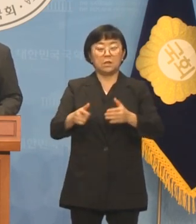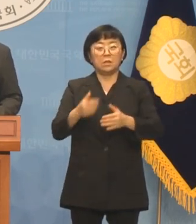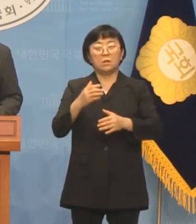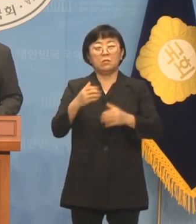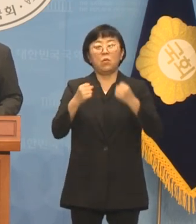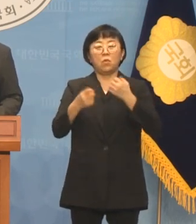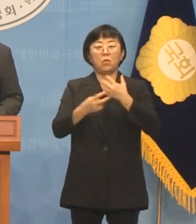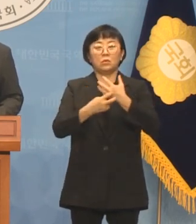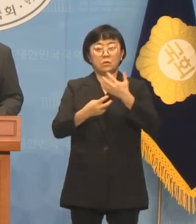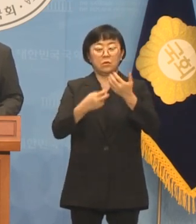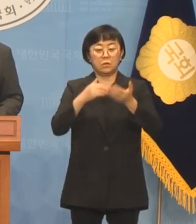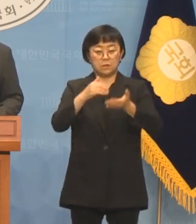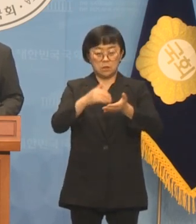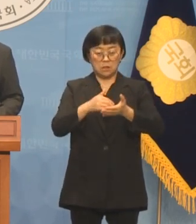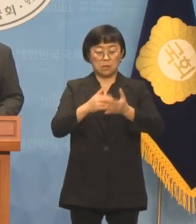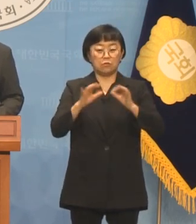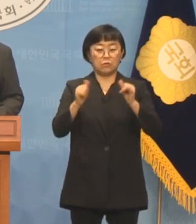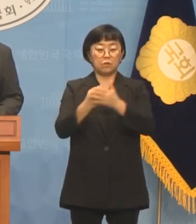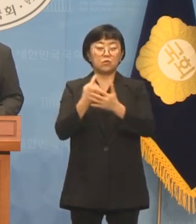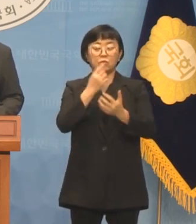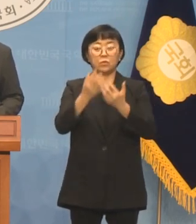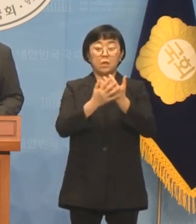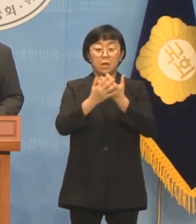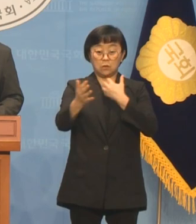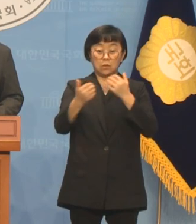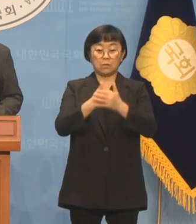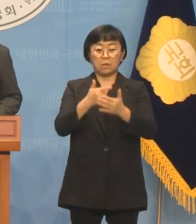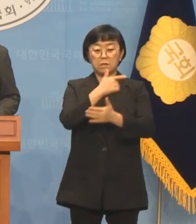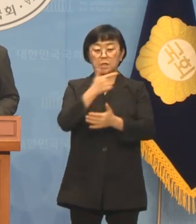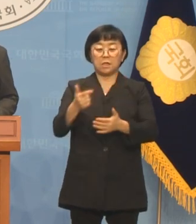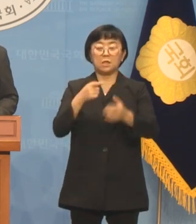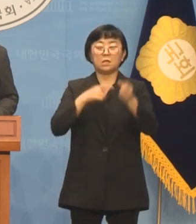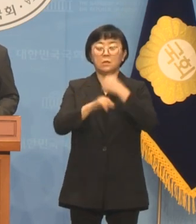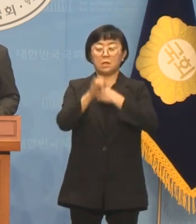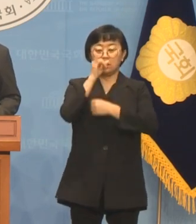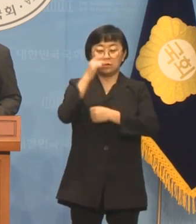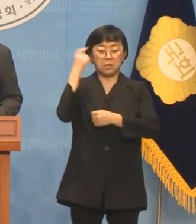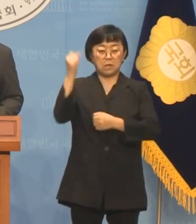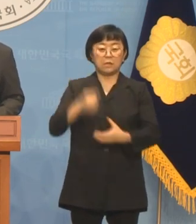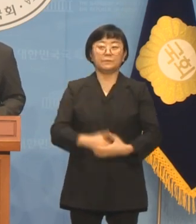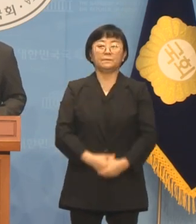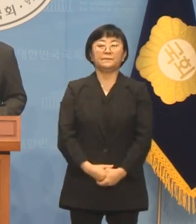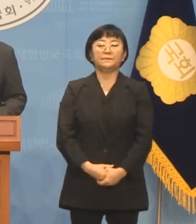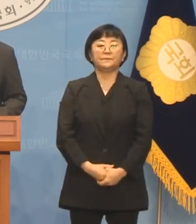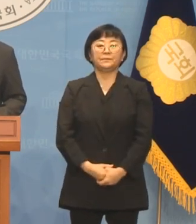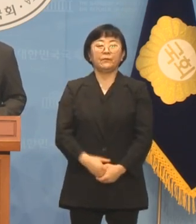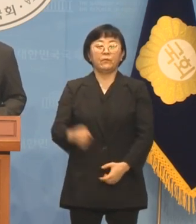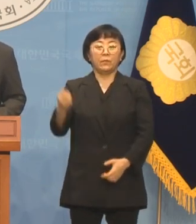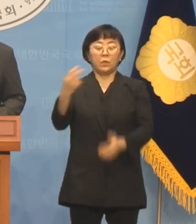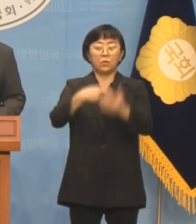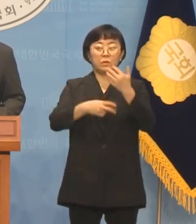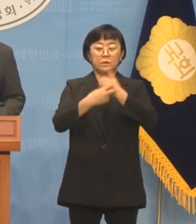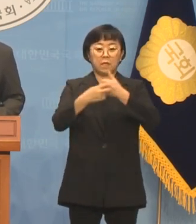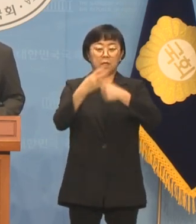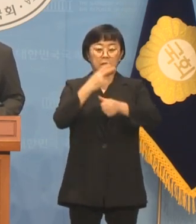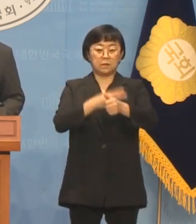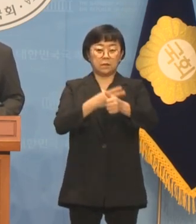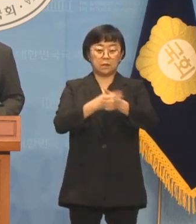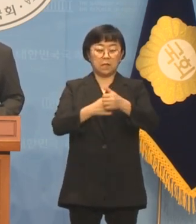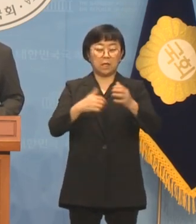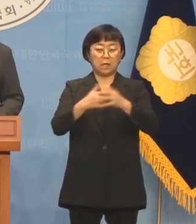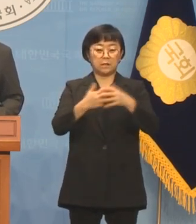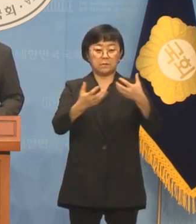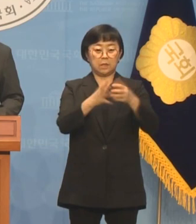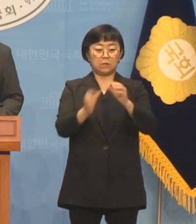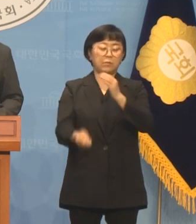보건의료 노조가 제안한 국민 촛불 행동은 이런 점에서 매우 유의미하다고 생각하고 있습니다. 또다시 의사들의 집단 행동에 무릎 꿇지